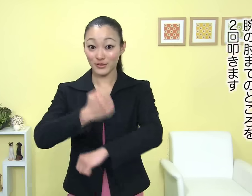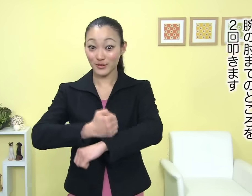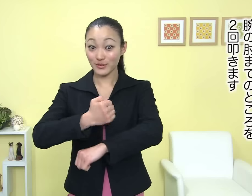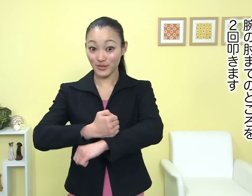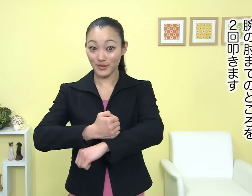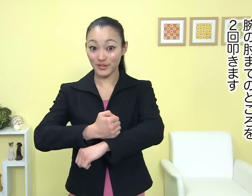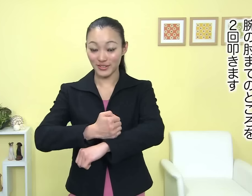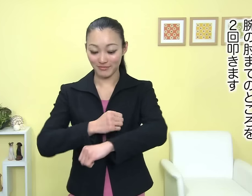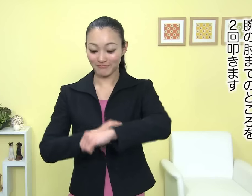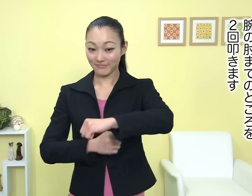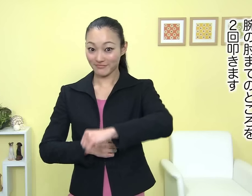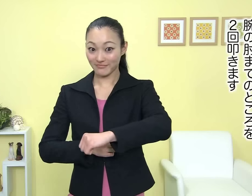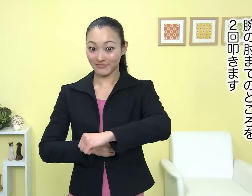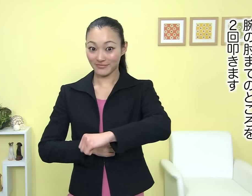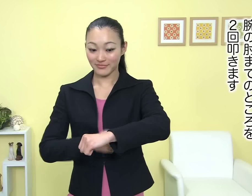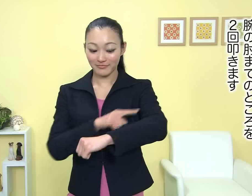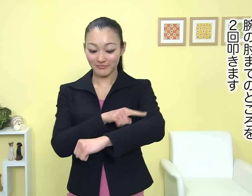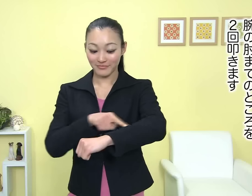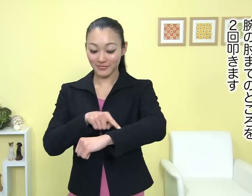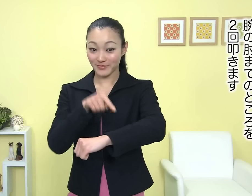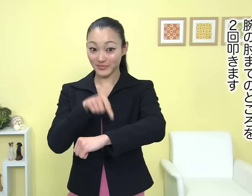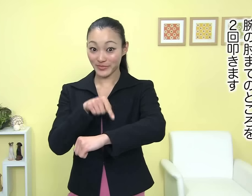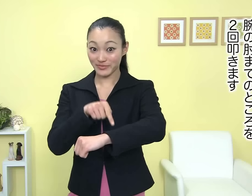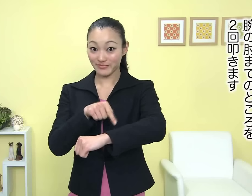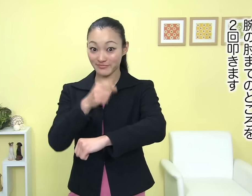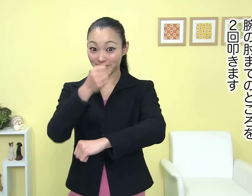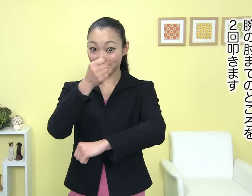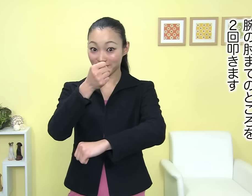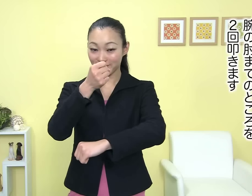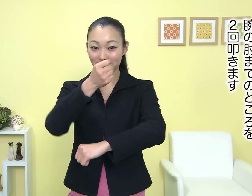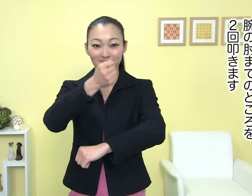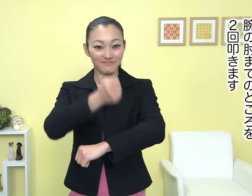腕の肘までのところを2回叩きます。